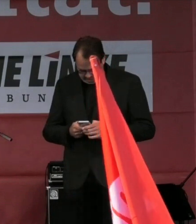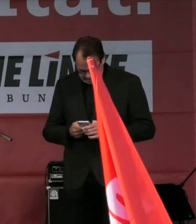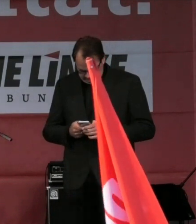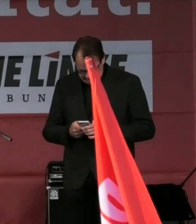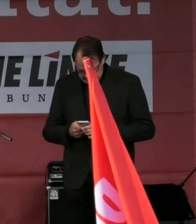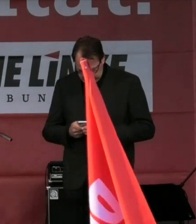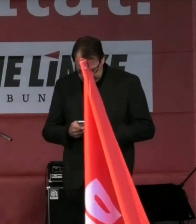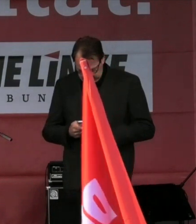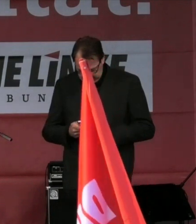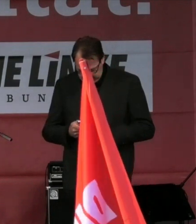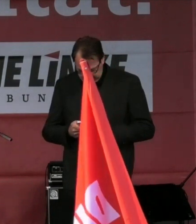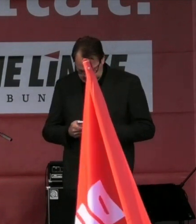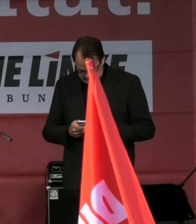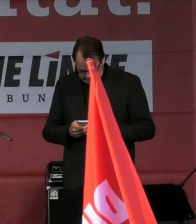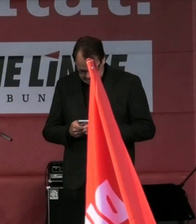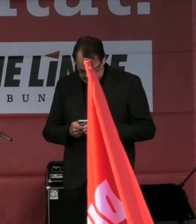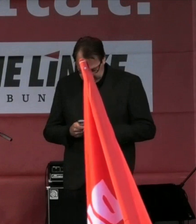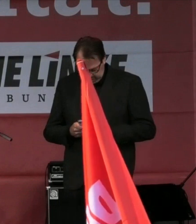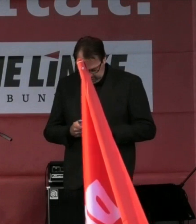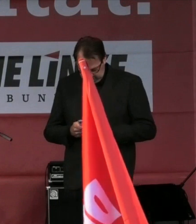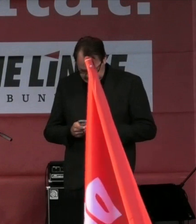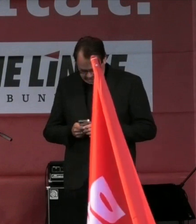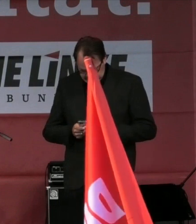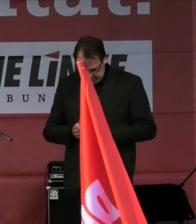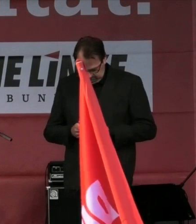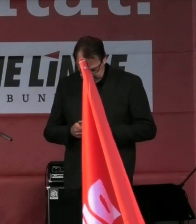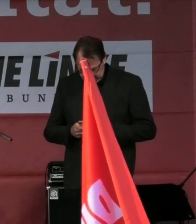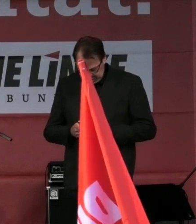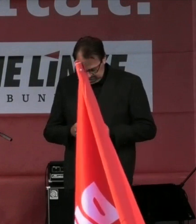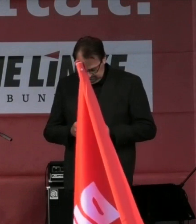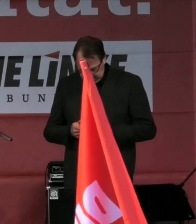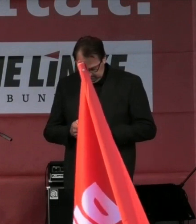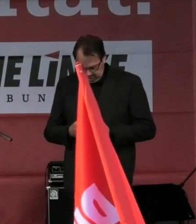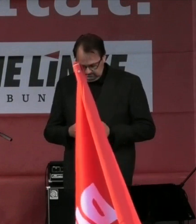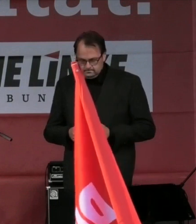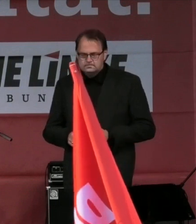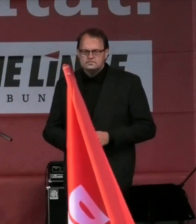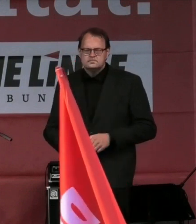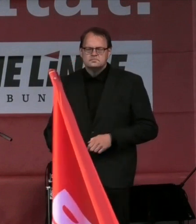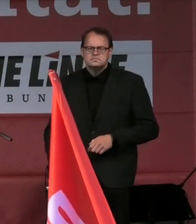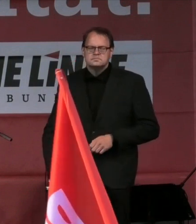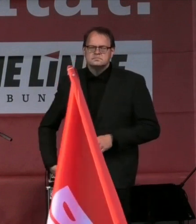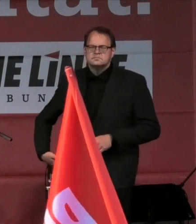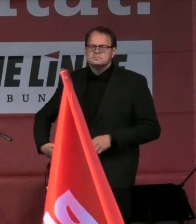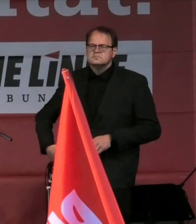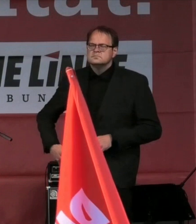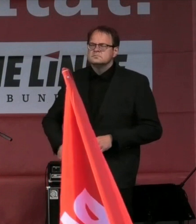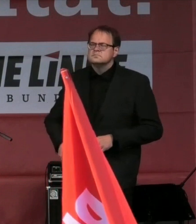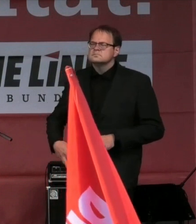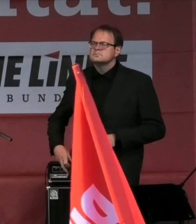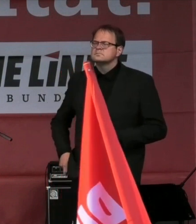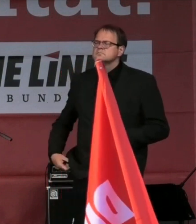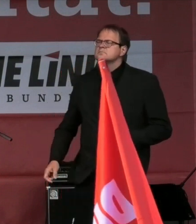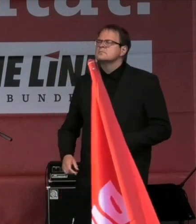angeguckt was gibt russland für die rüstung aus das sind aktuell 61 milliarden dollar